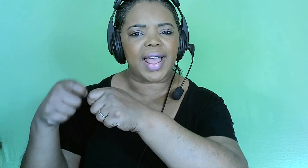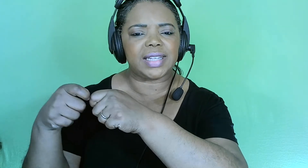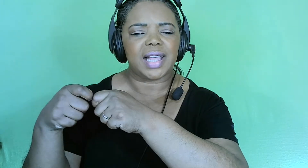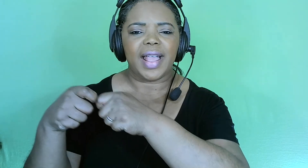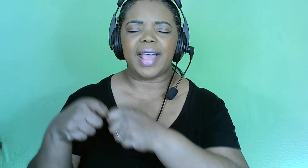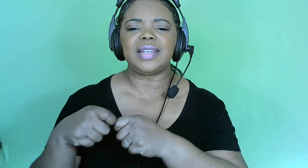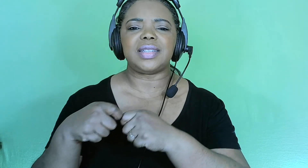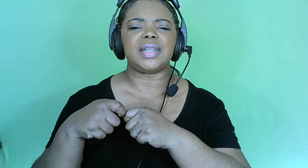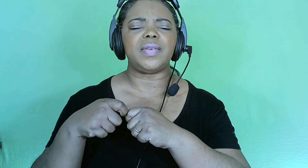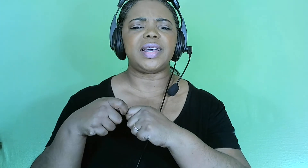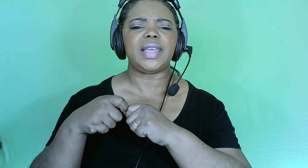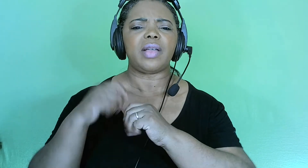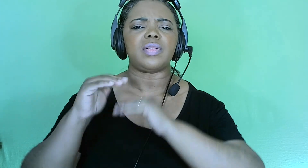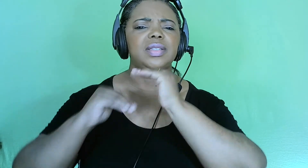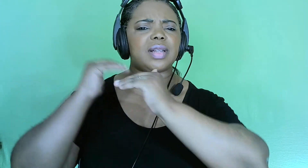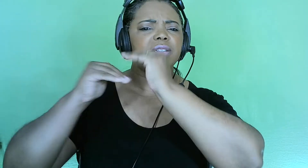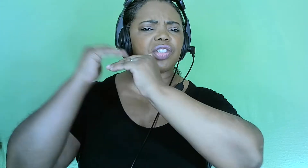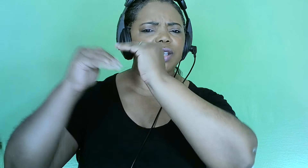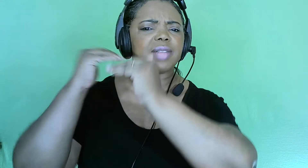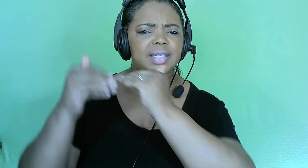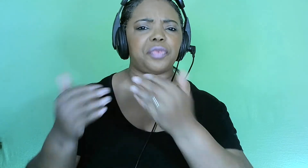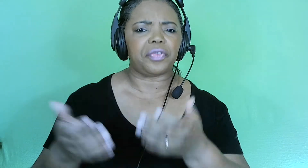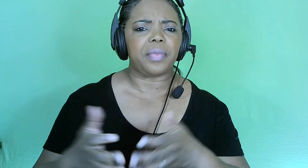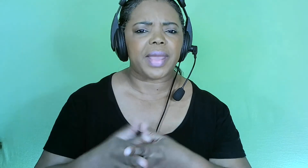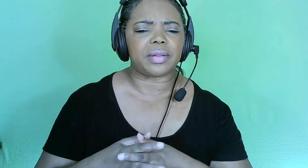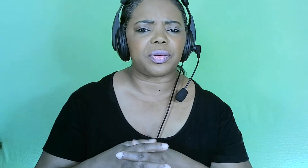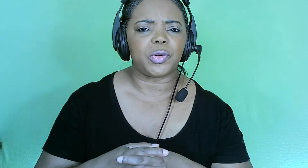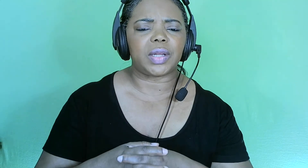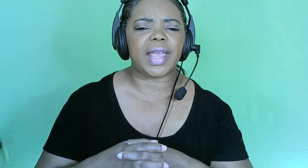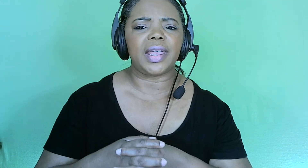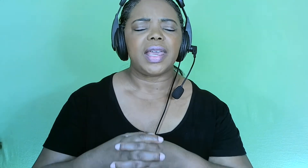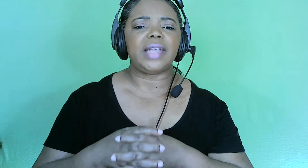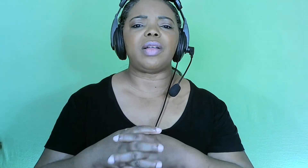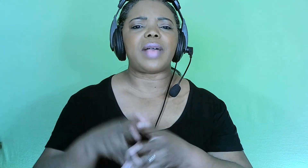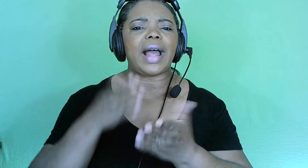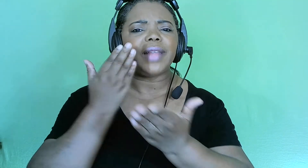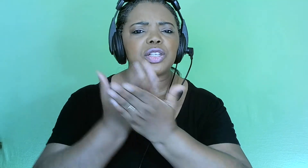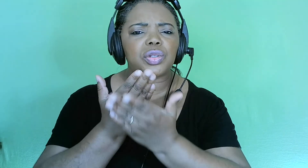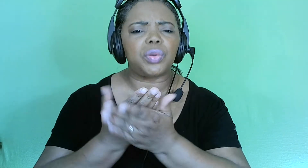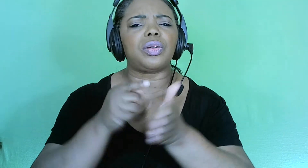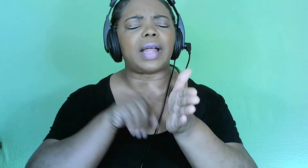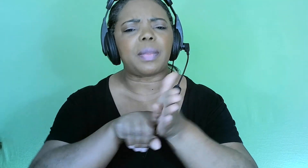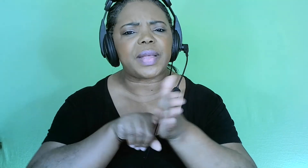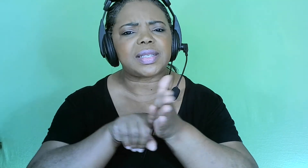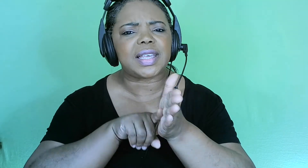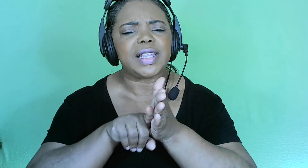sinais, elas estão aí em constante desenvolvimento, né? Então, cada estudo, cada